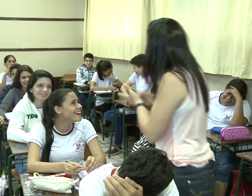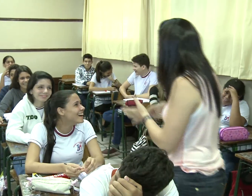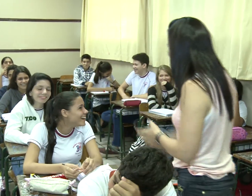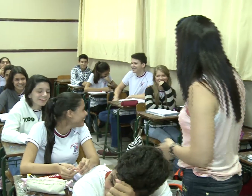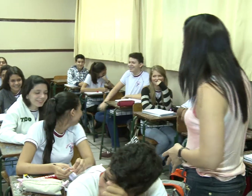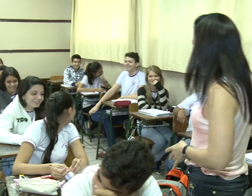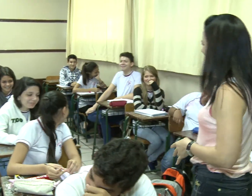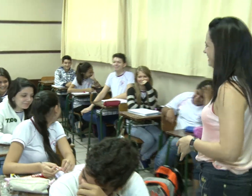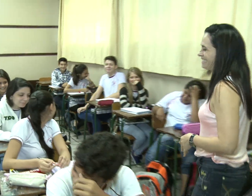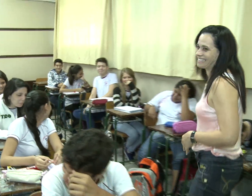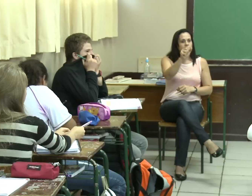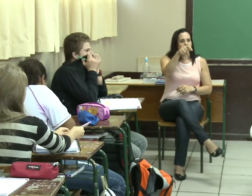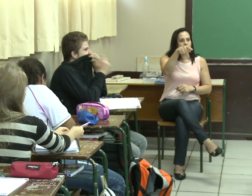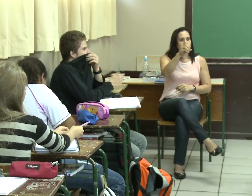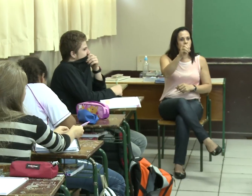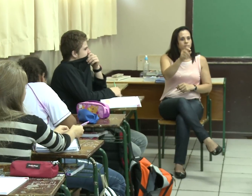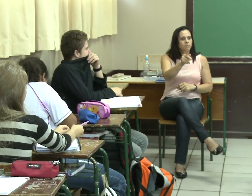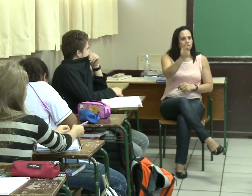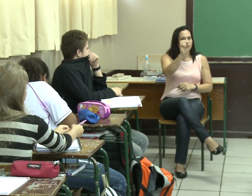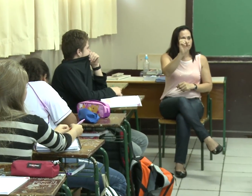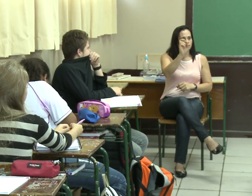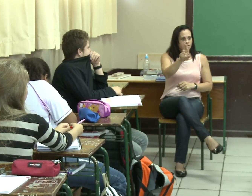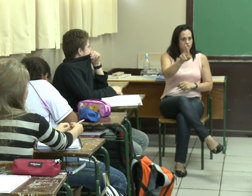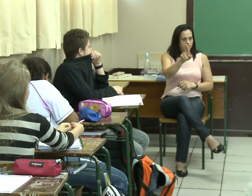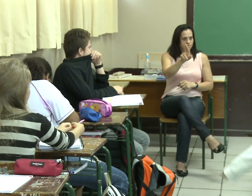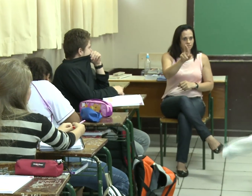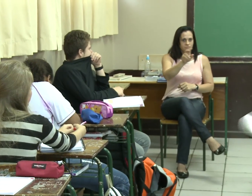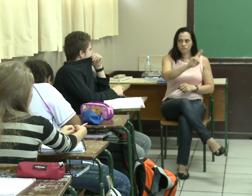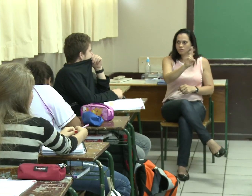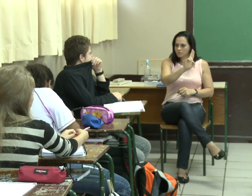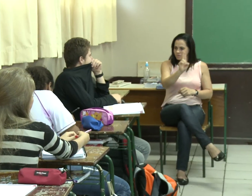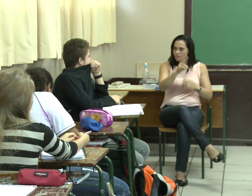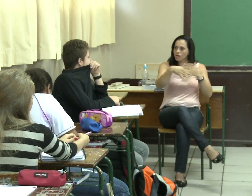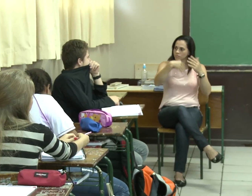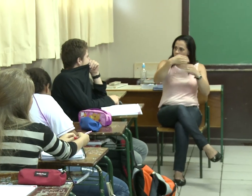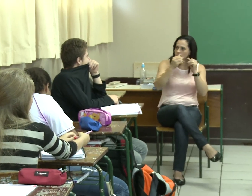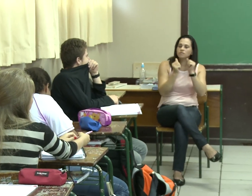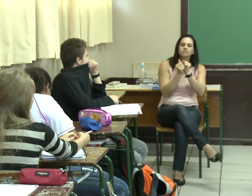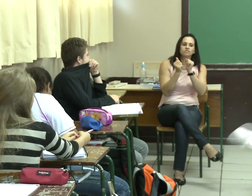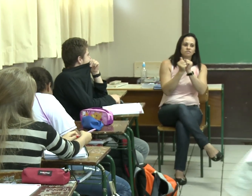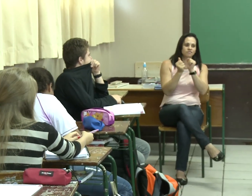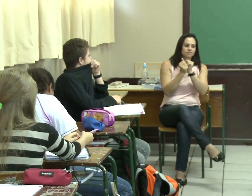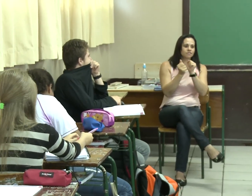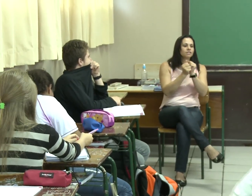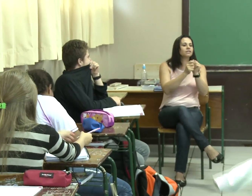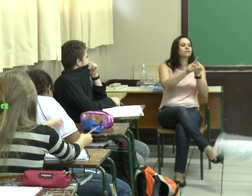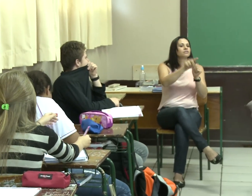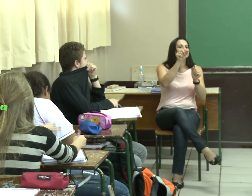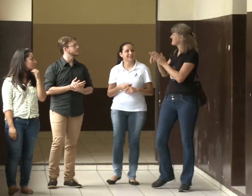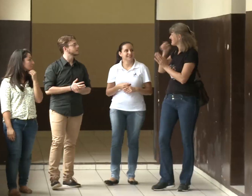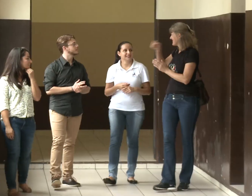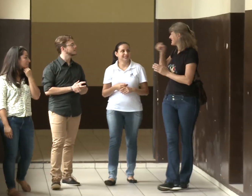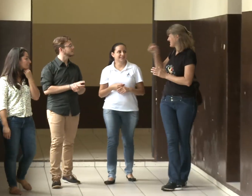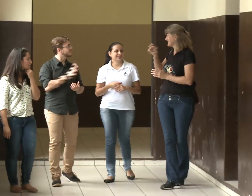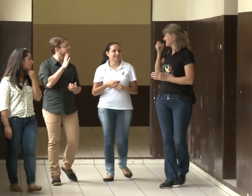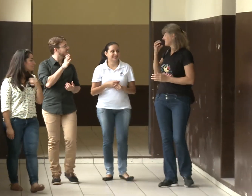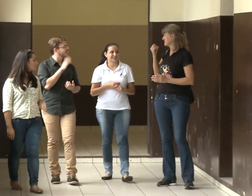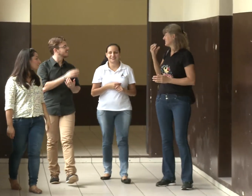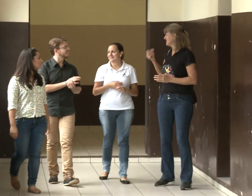das vezes, o que torna a inclusão difícil é a falta de assistência. Mas histórias de vida, como a do